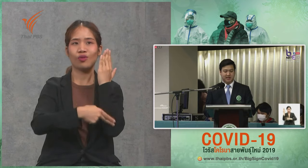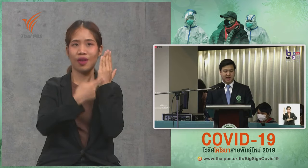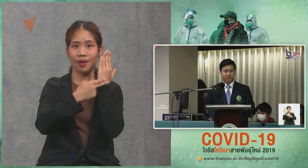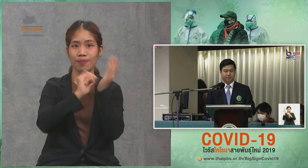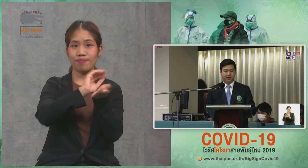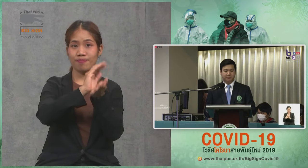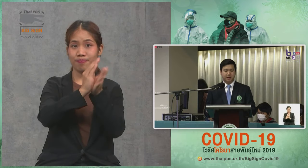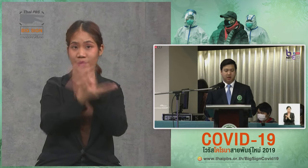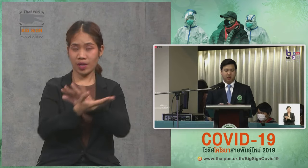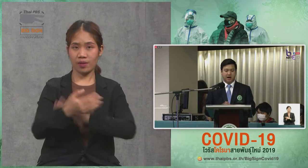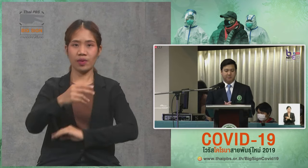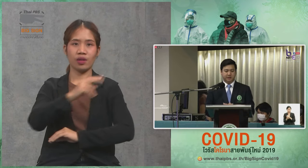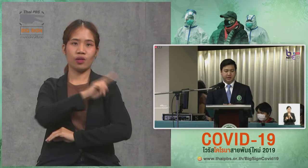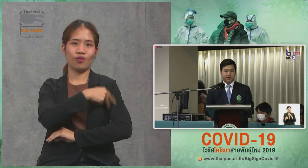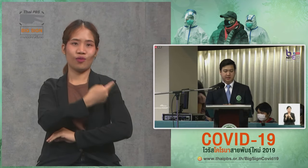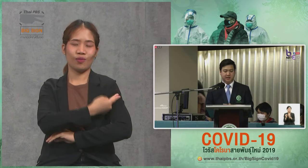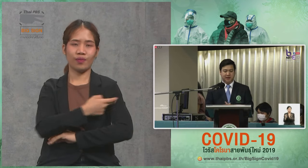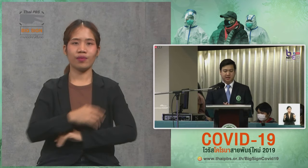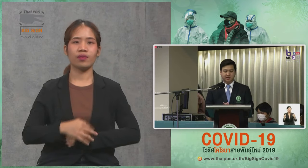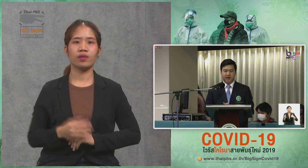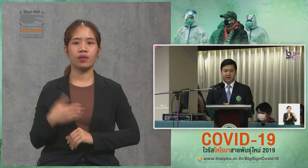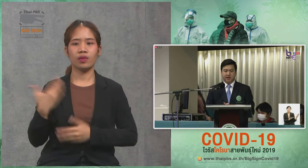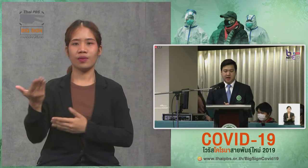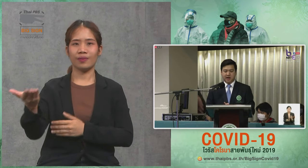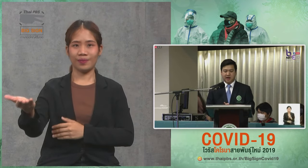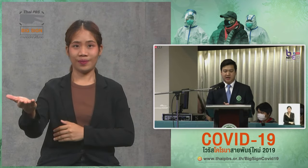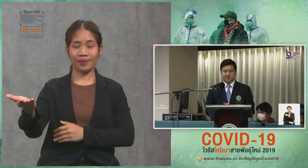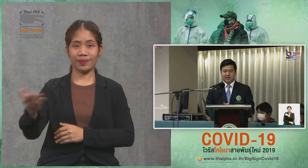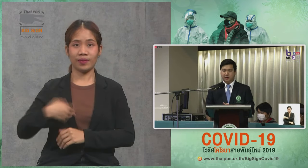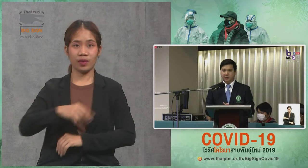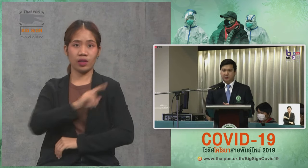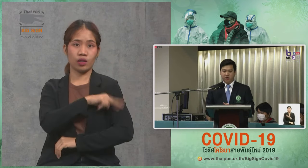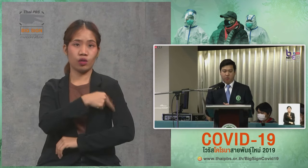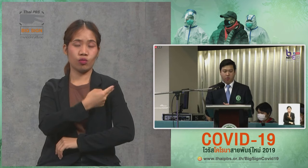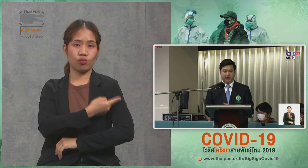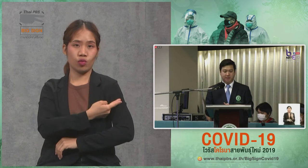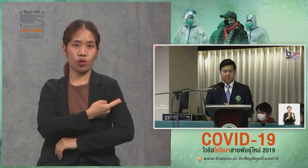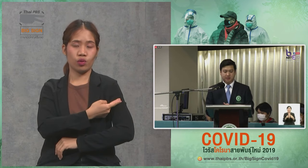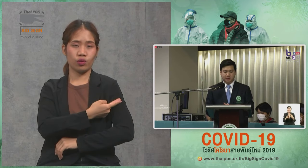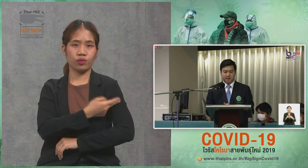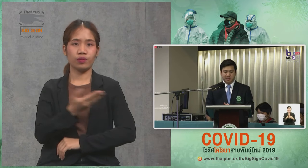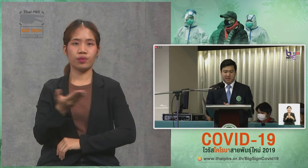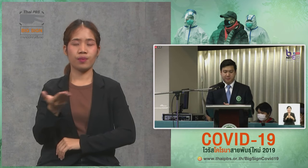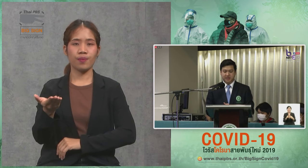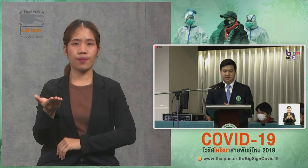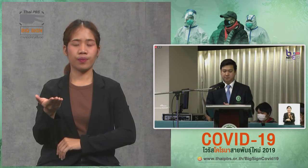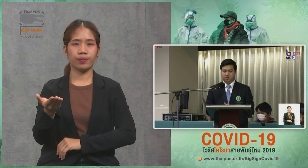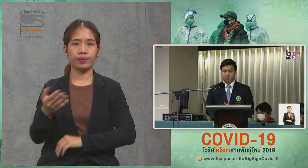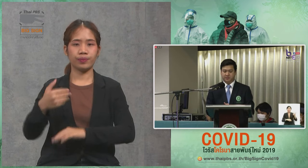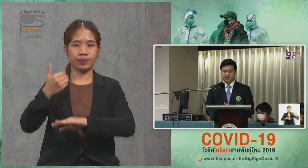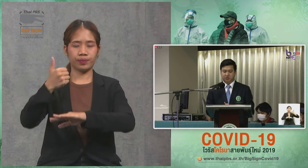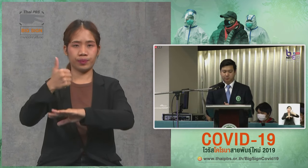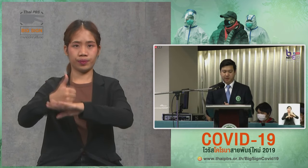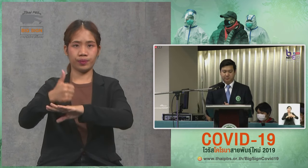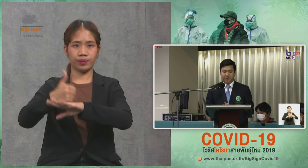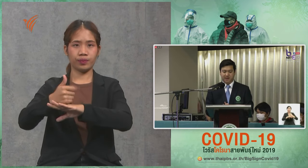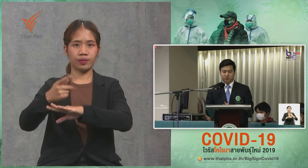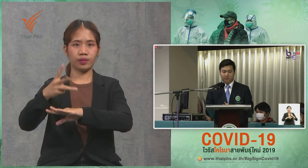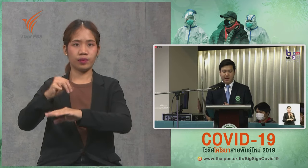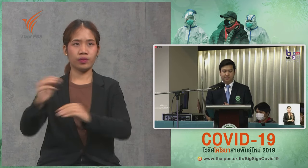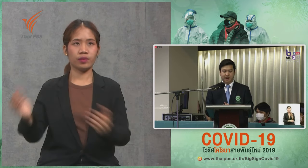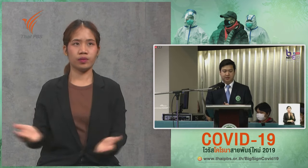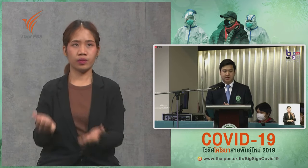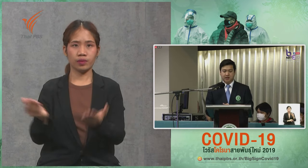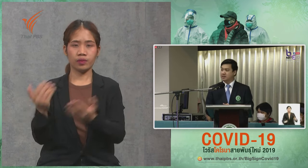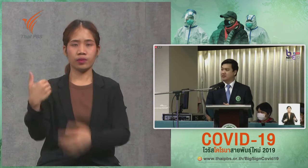ยาบาลภาคสนามนะครับขอกราบเรียนเชิญนายแพทย์ทะเรศกรัตนัยรวิวงศ์นะครับท่านอธิบดีกรมสนับสนุนบริ